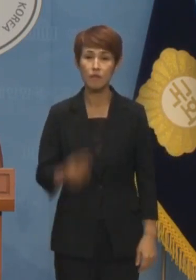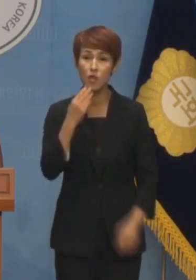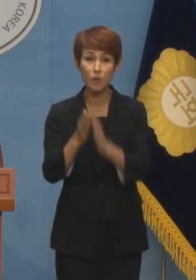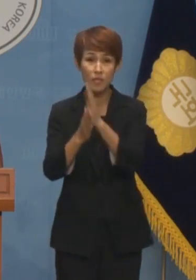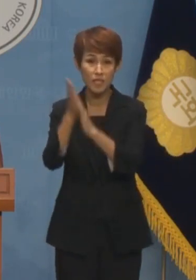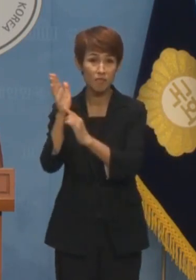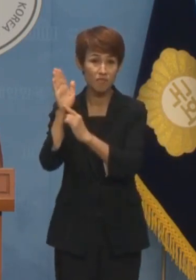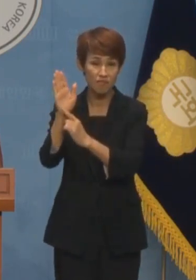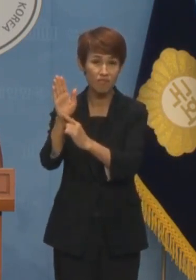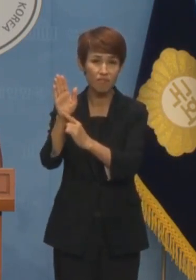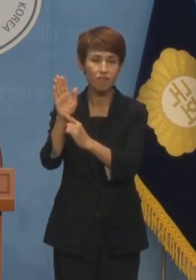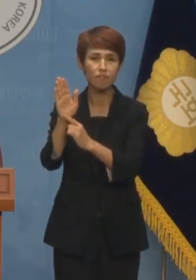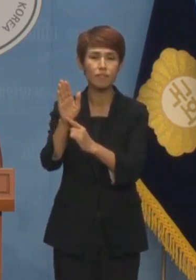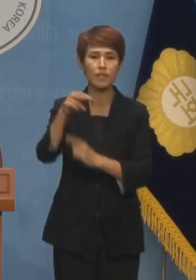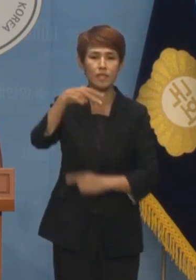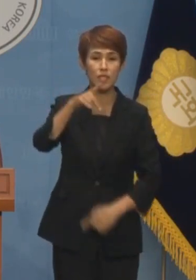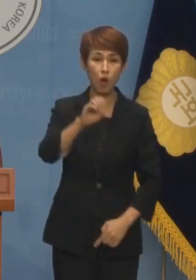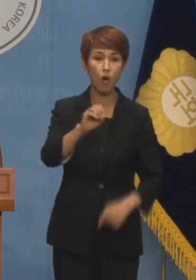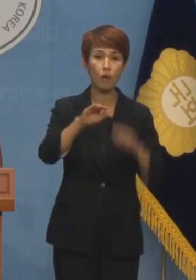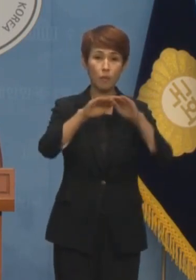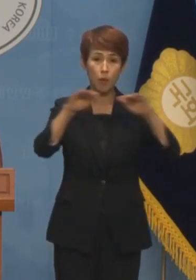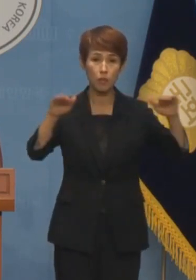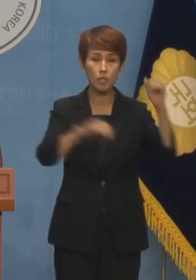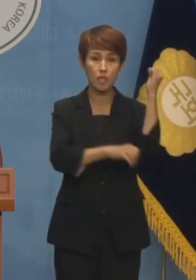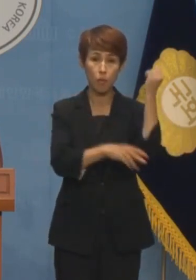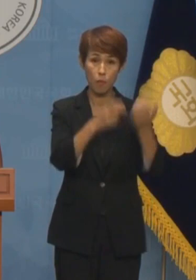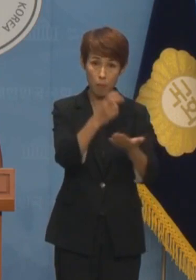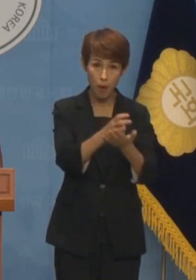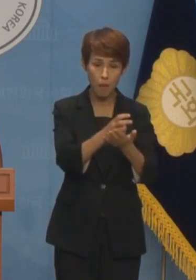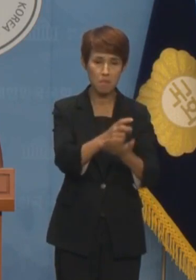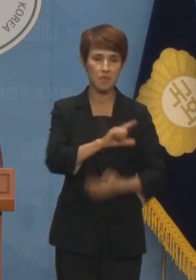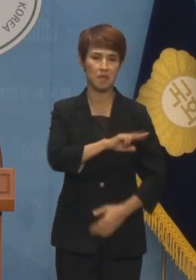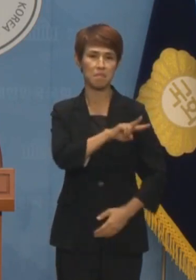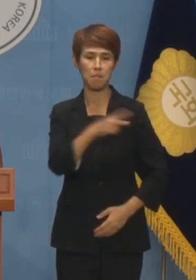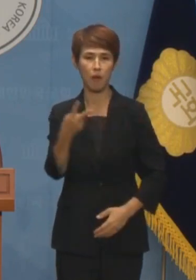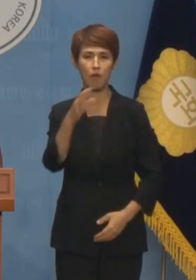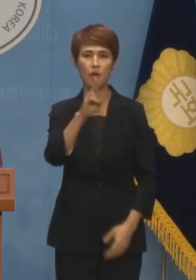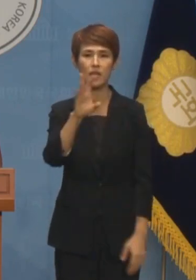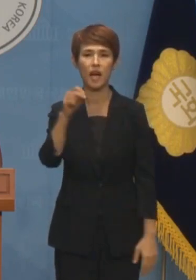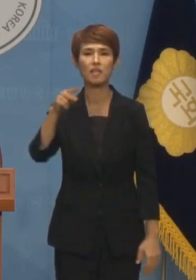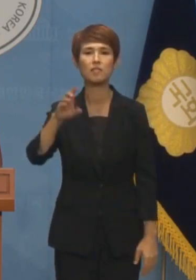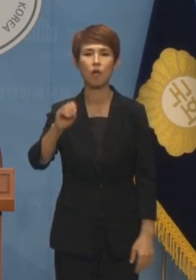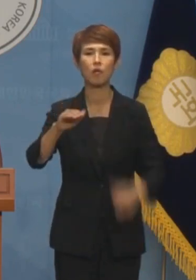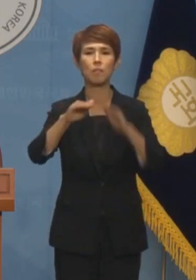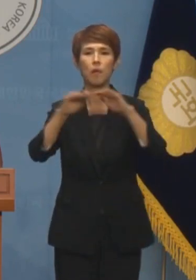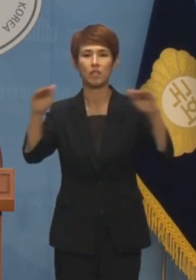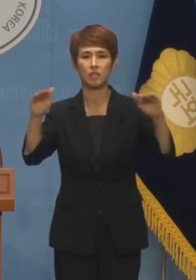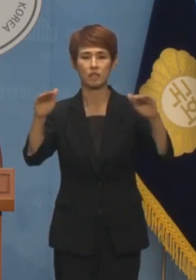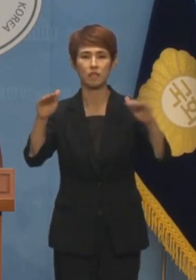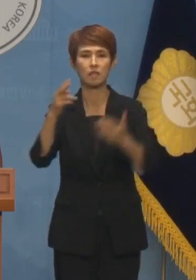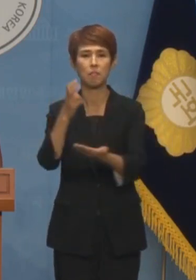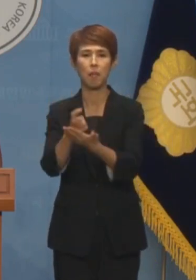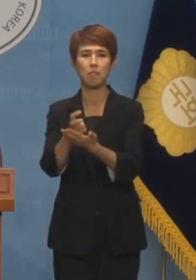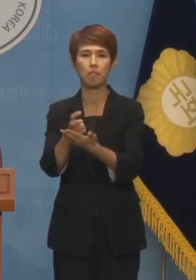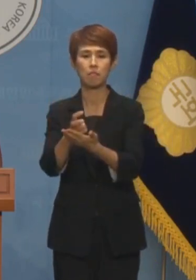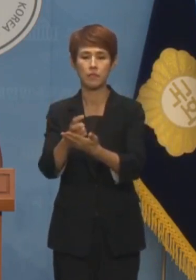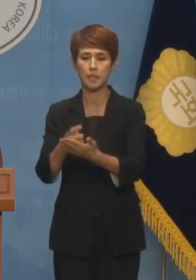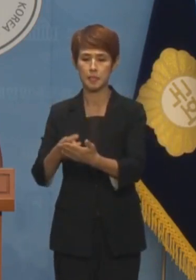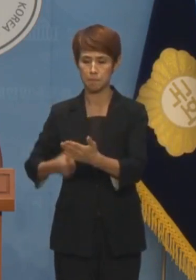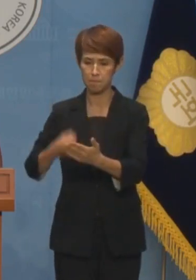서울시에서 성평등 기본조례를 양성평등 기본조례로 하는 공포안과 규칙안을 심의